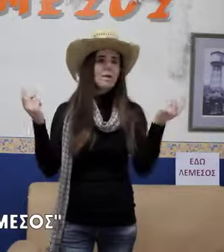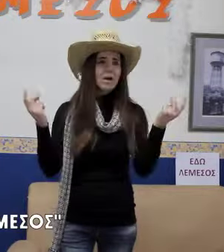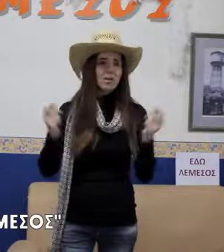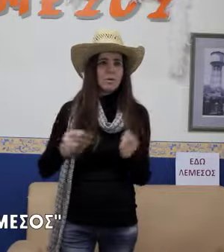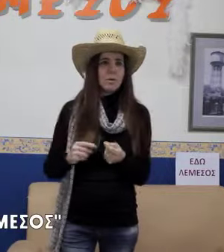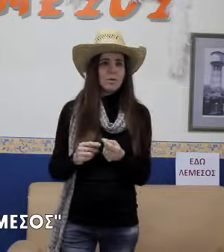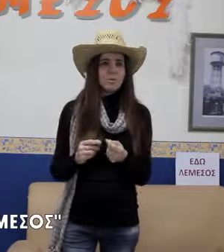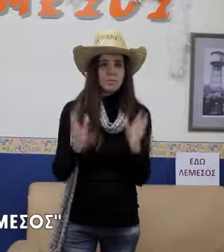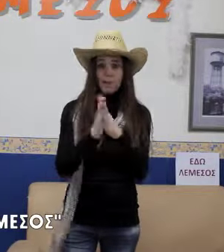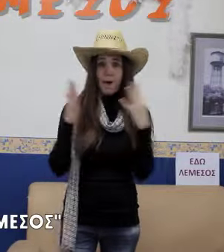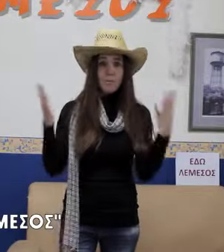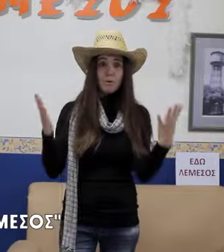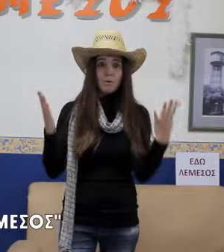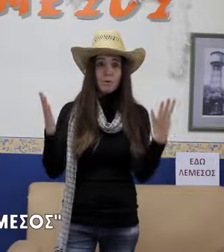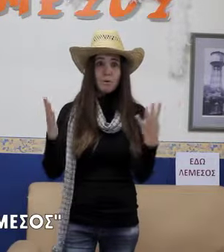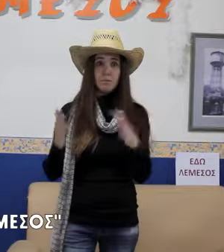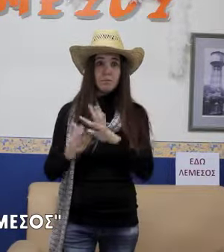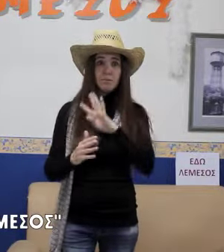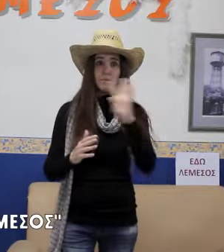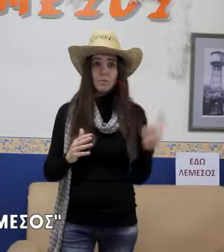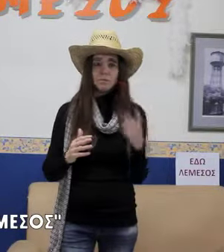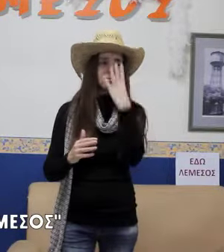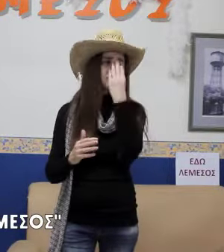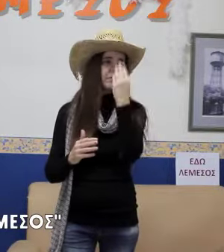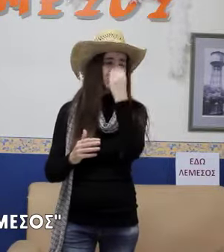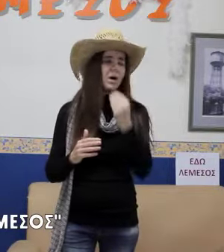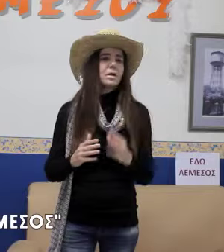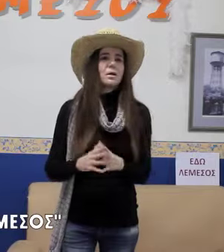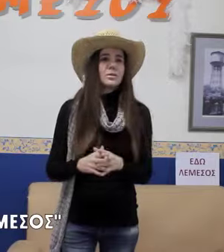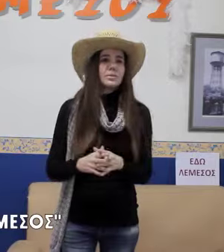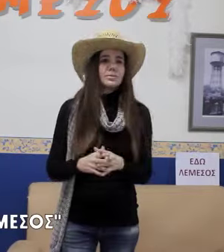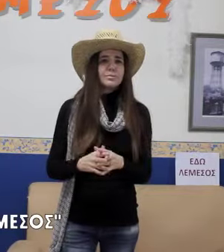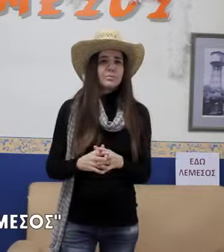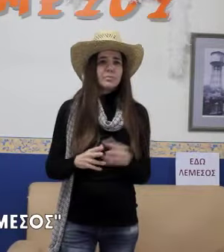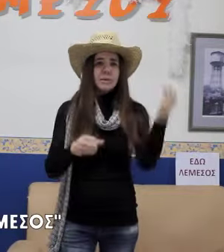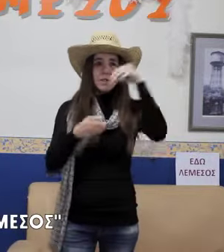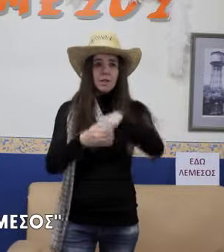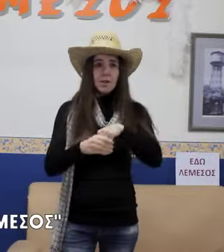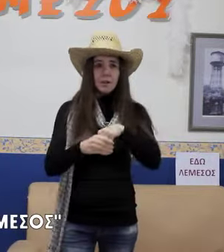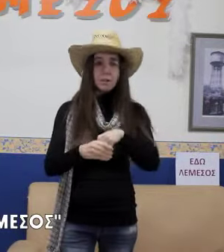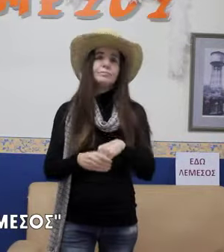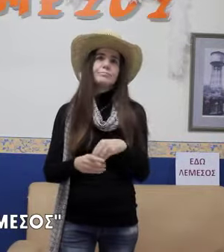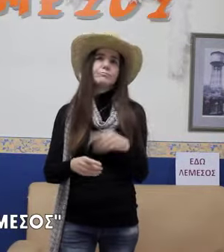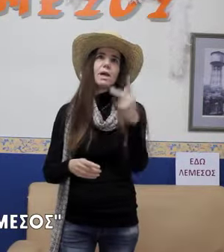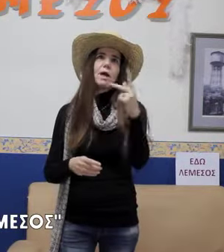Από 19 έως 27 Φεβρουαρίου. Συμμετέχουν οι Καντάδοροι Λεμεσού.